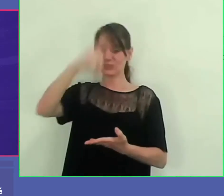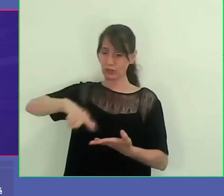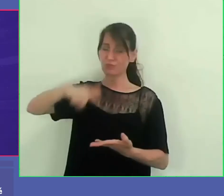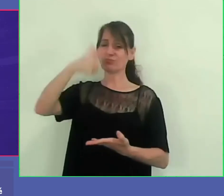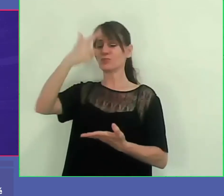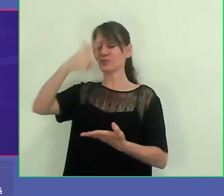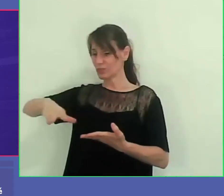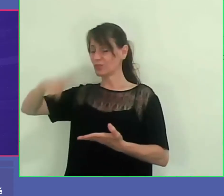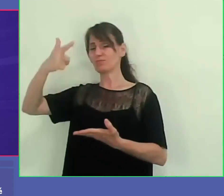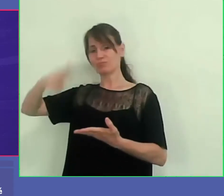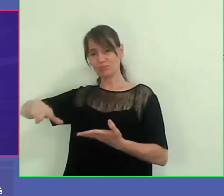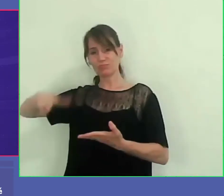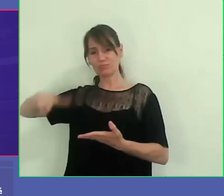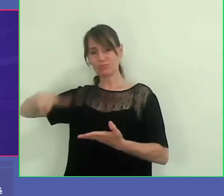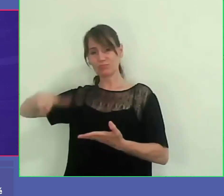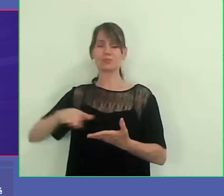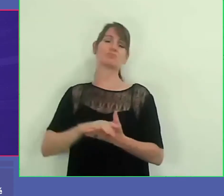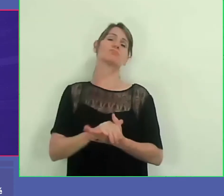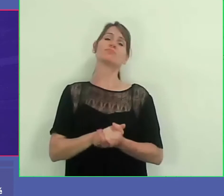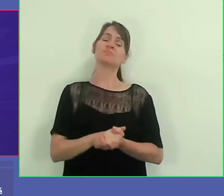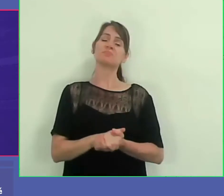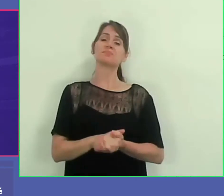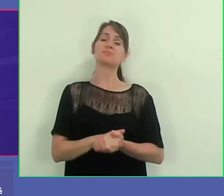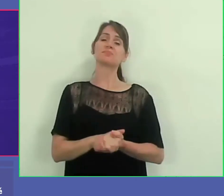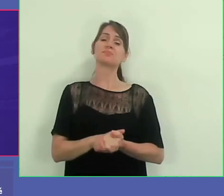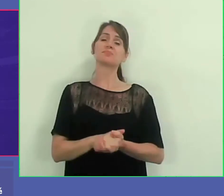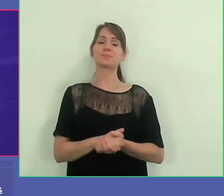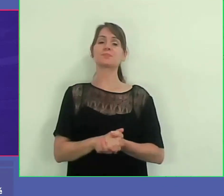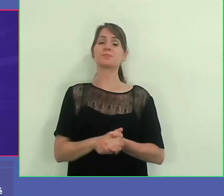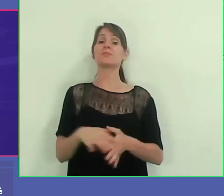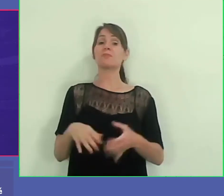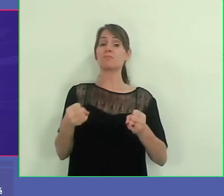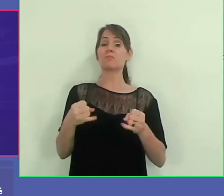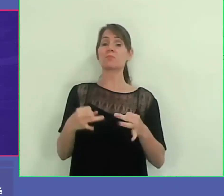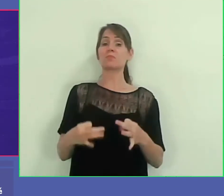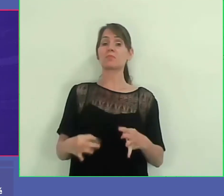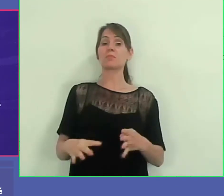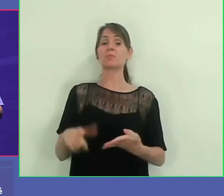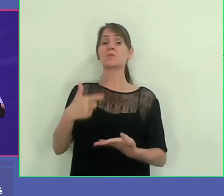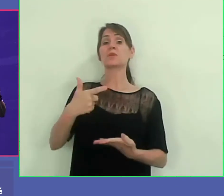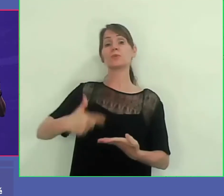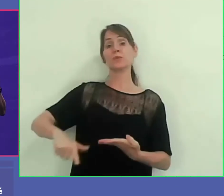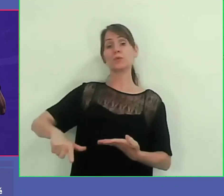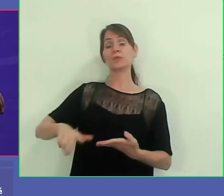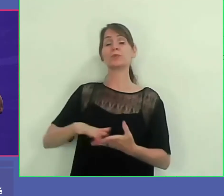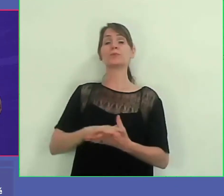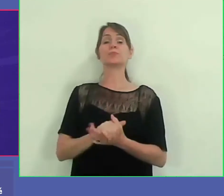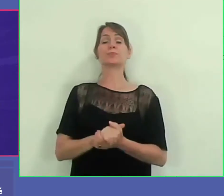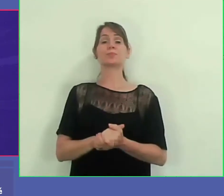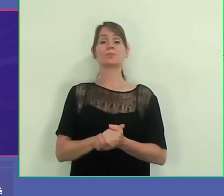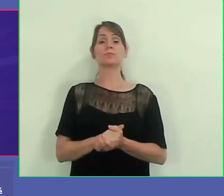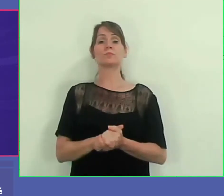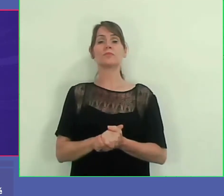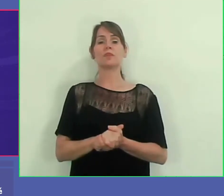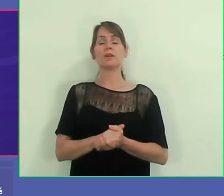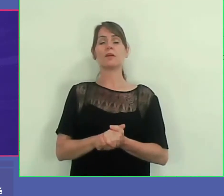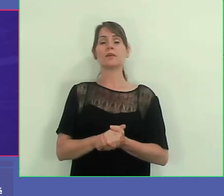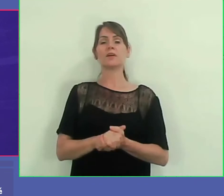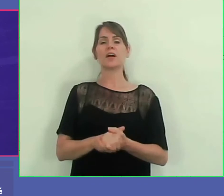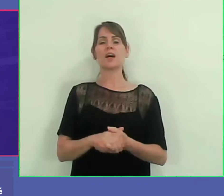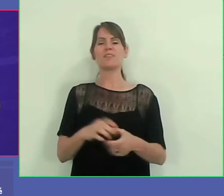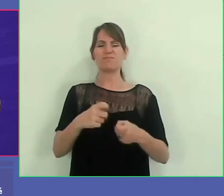na King James atualizada, que usa alguns termos mais compreensíveis. Imoralidade